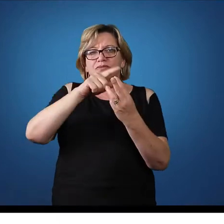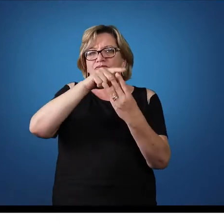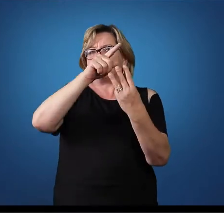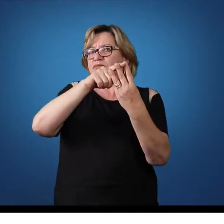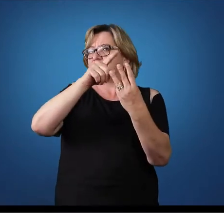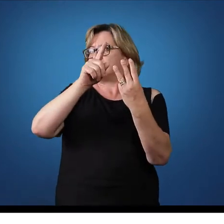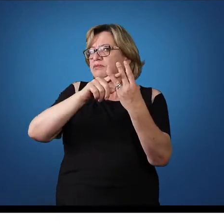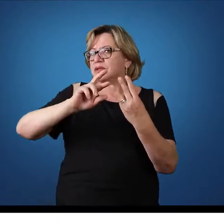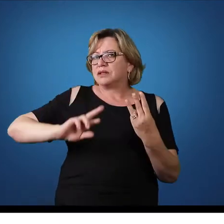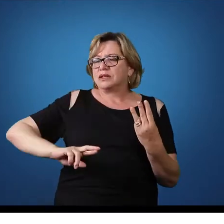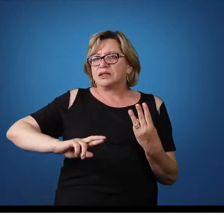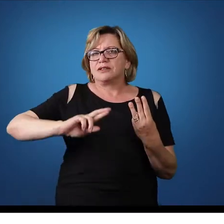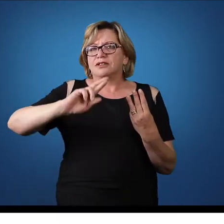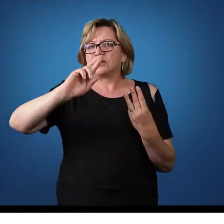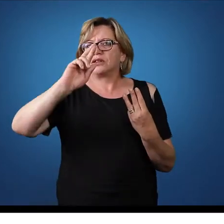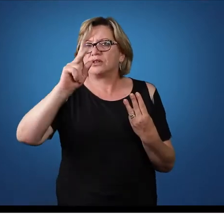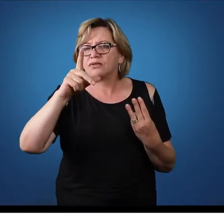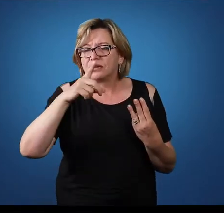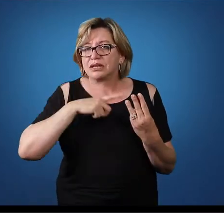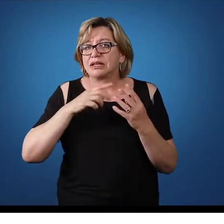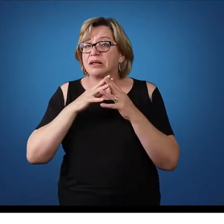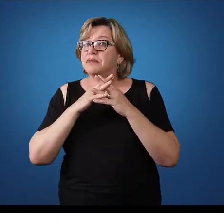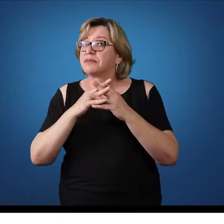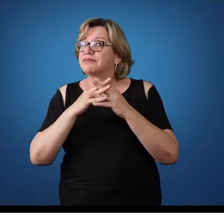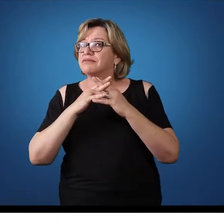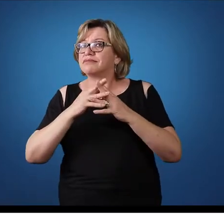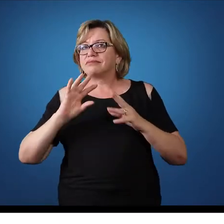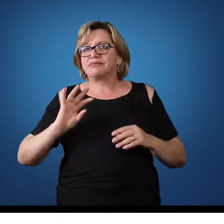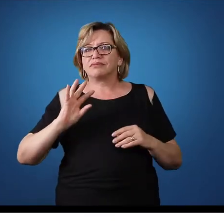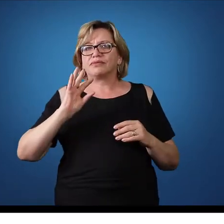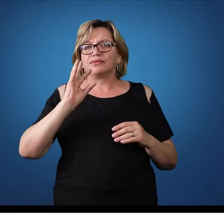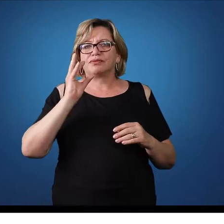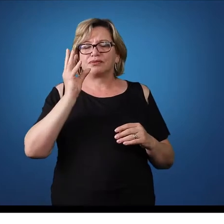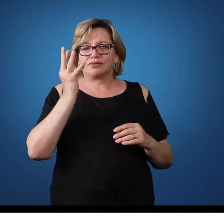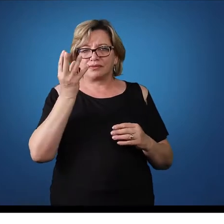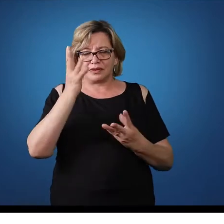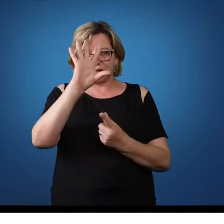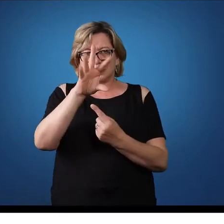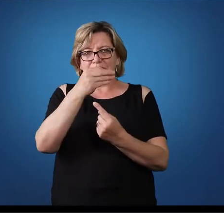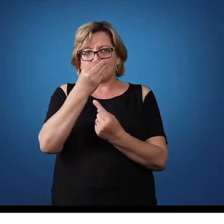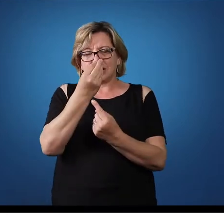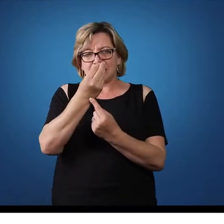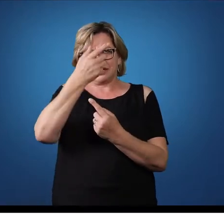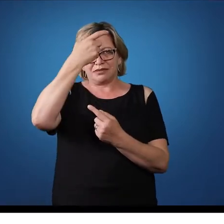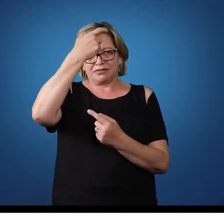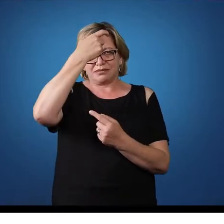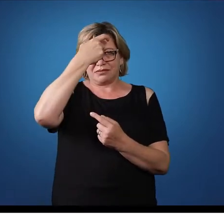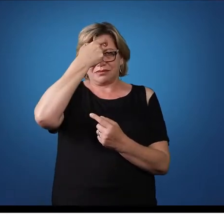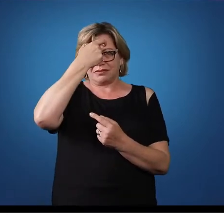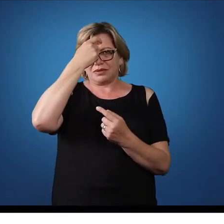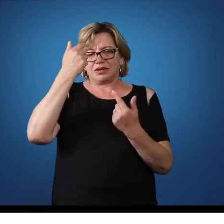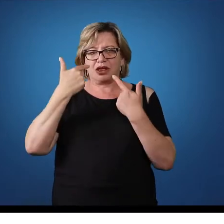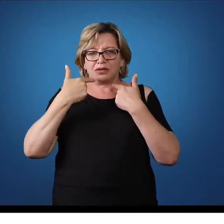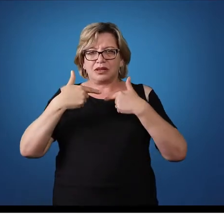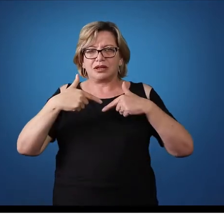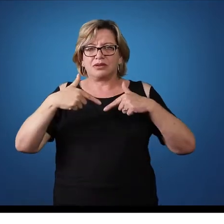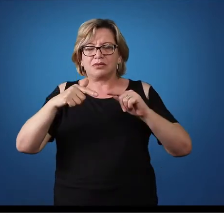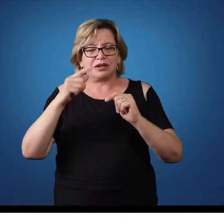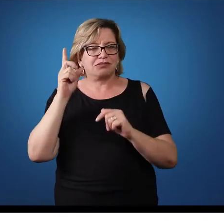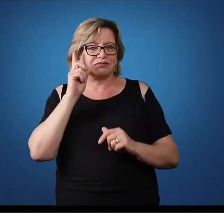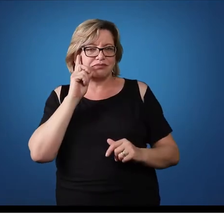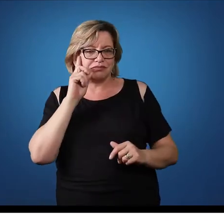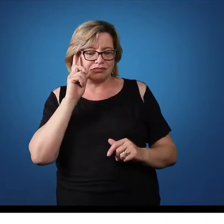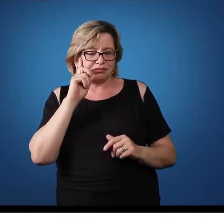coisas diferentes que estão confundidas quando a gente fala sobre arte e moralidade na linguagem de todos os